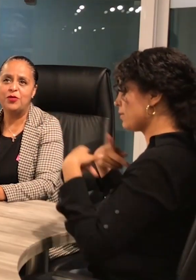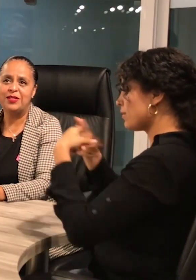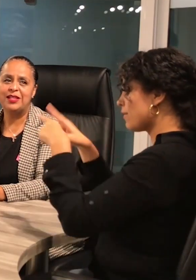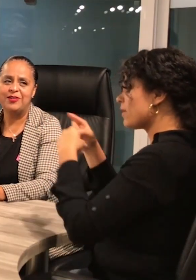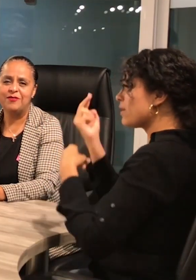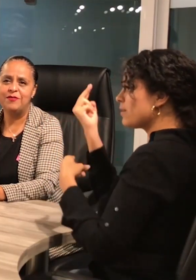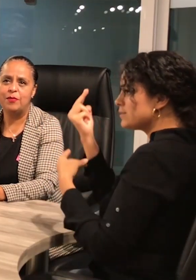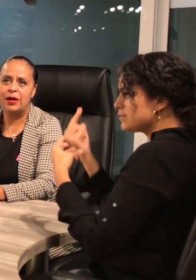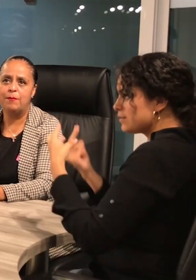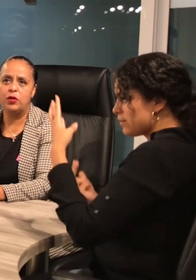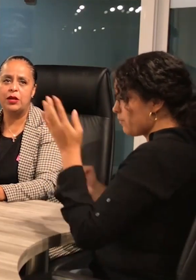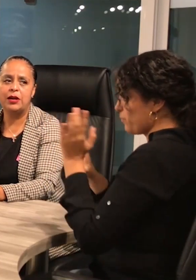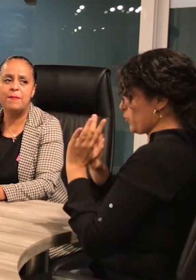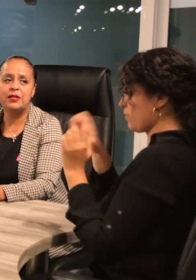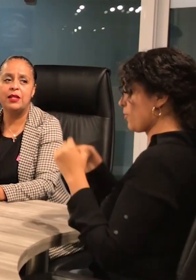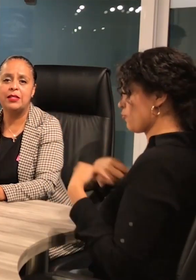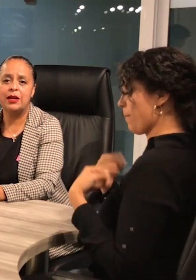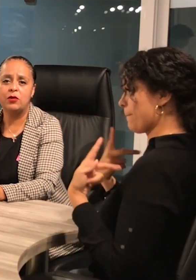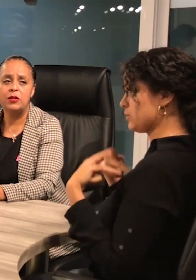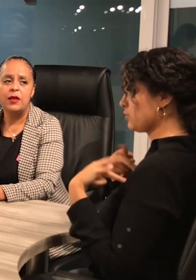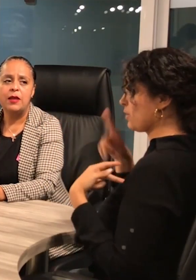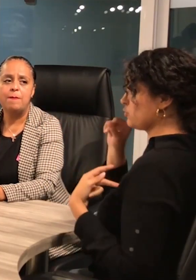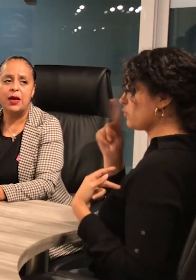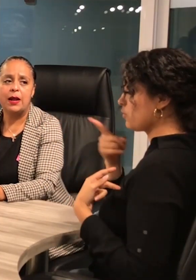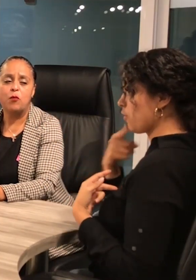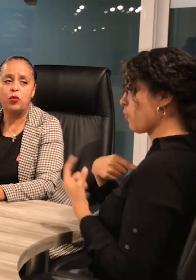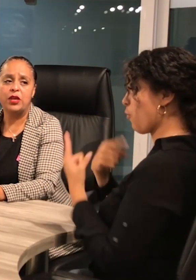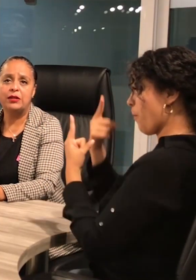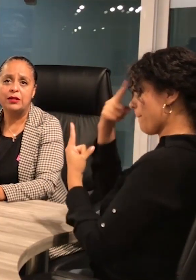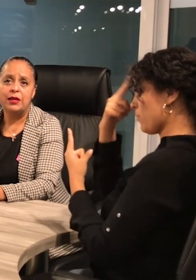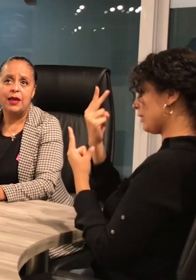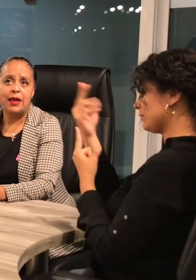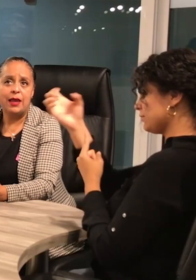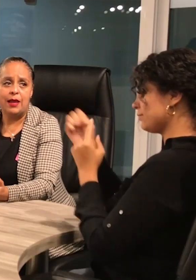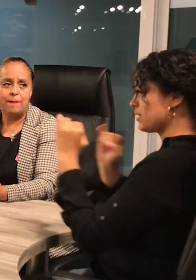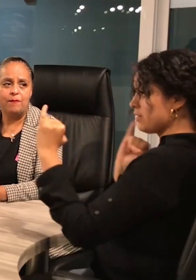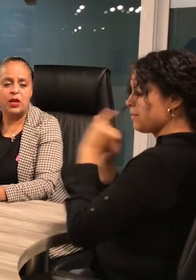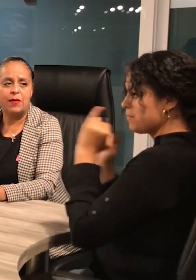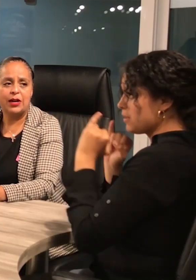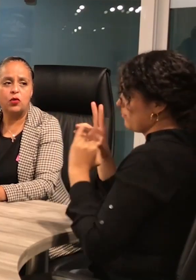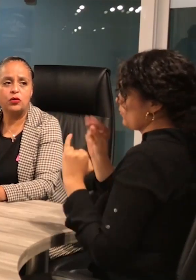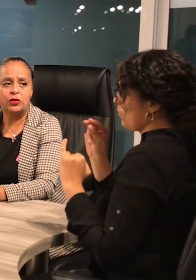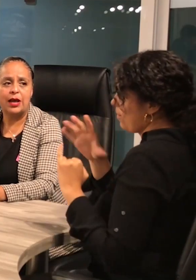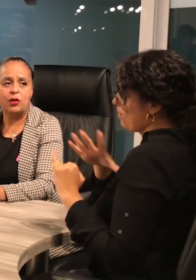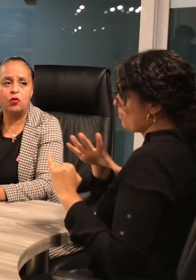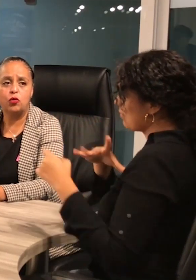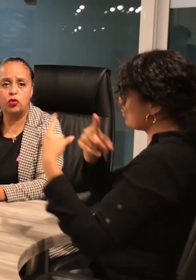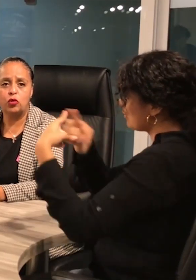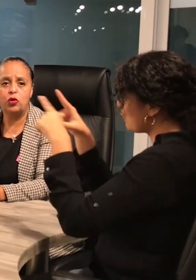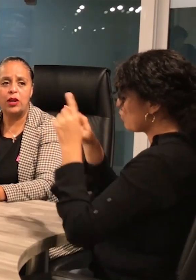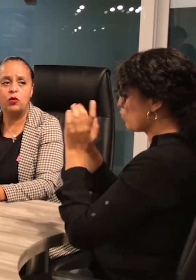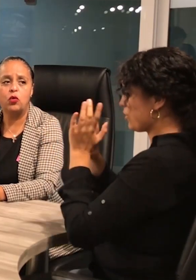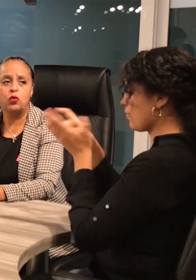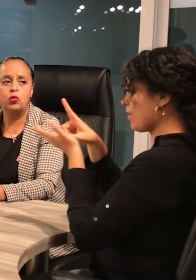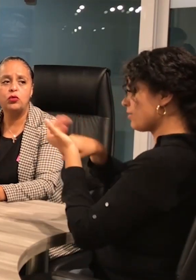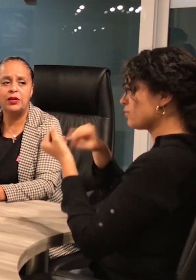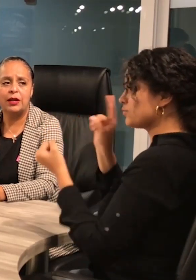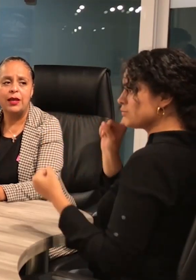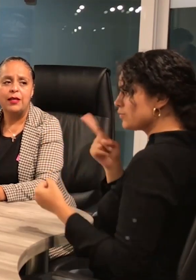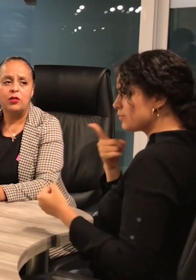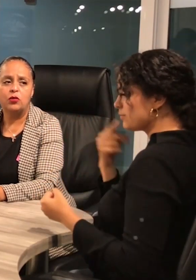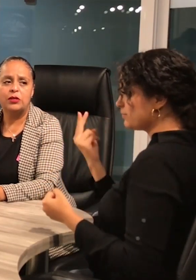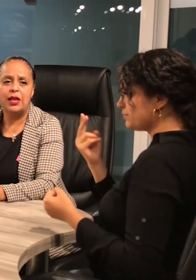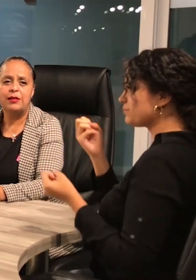por eso están, ¿no? Para poder representarnos y para poder llevarnos a nosotros, que nos